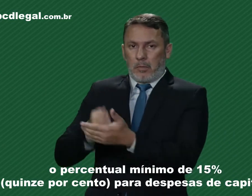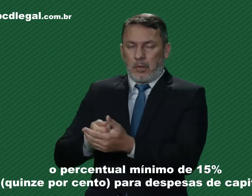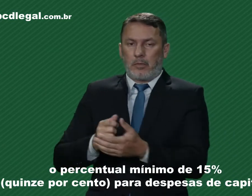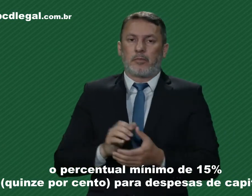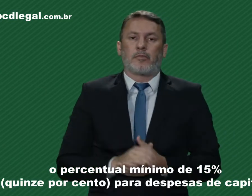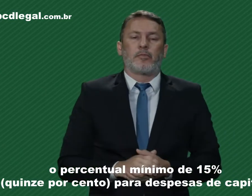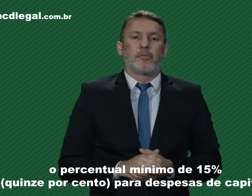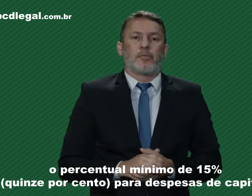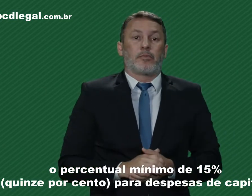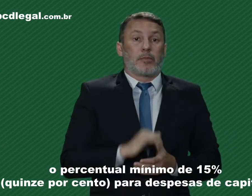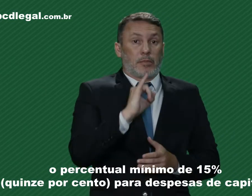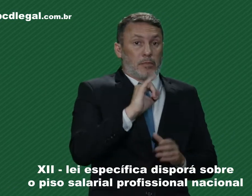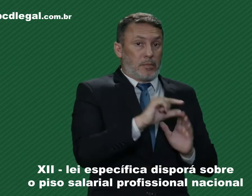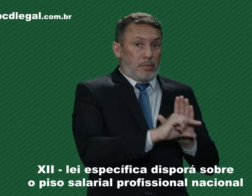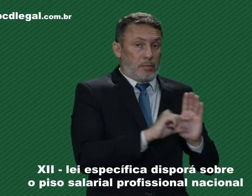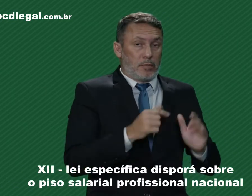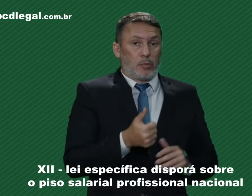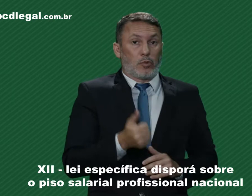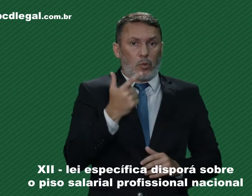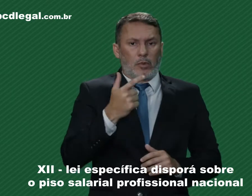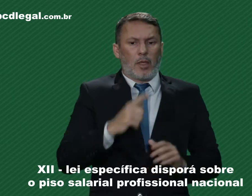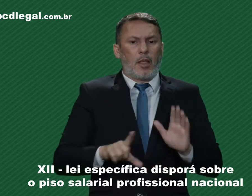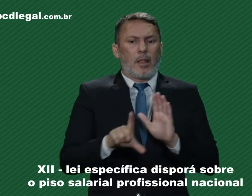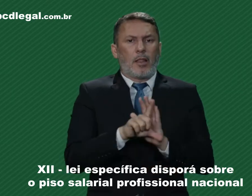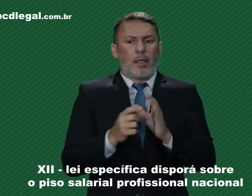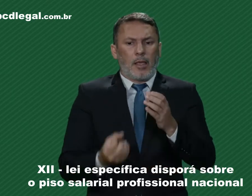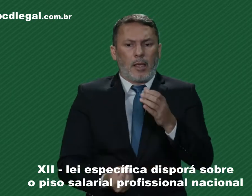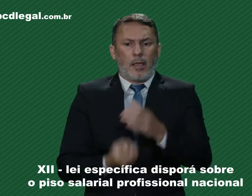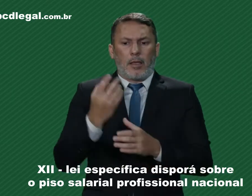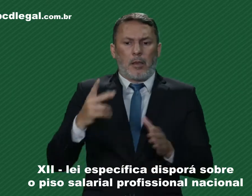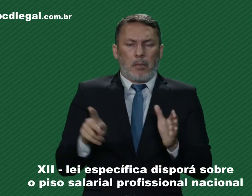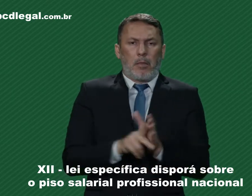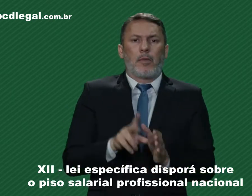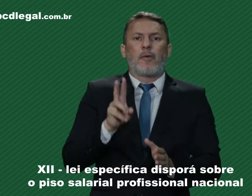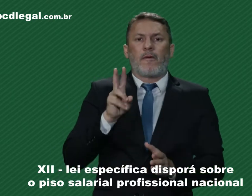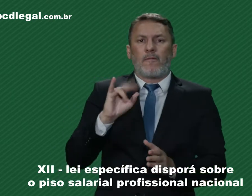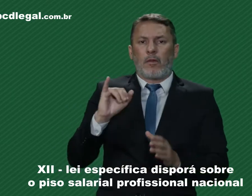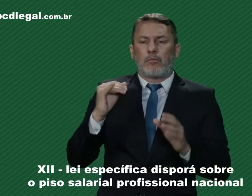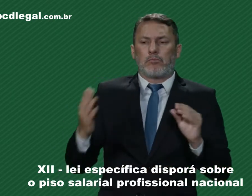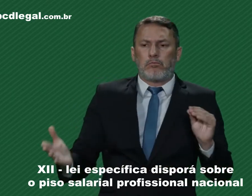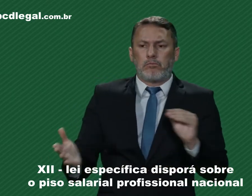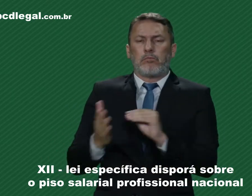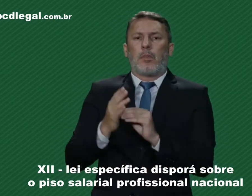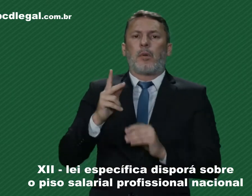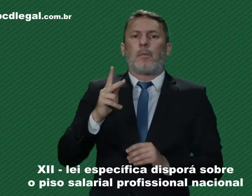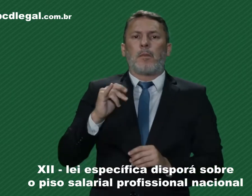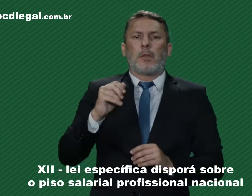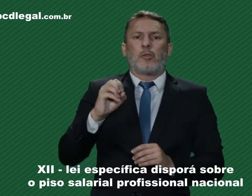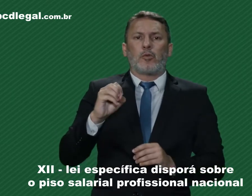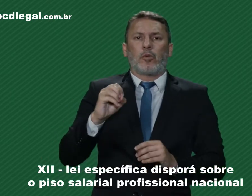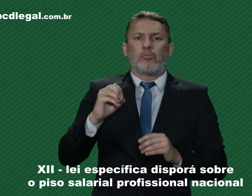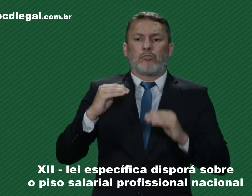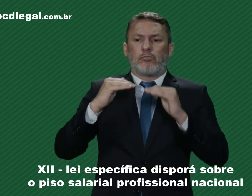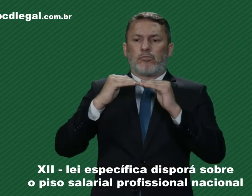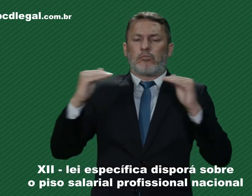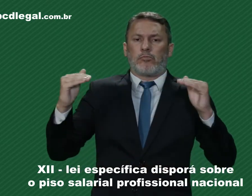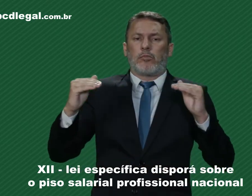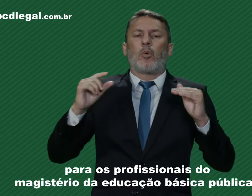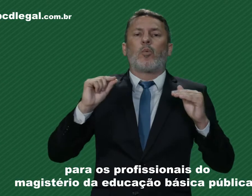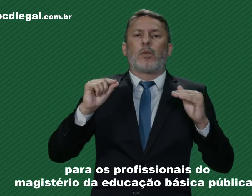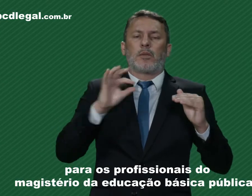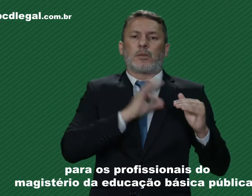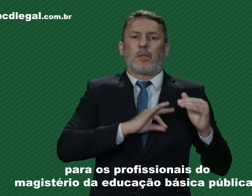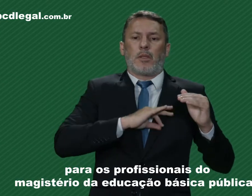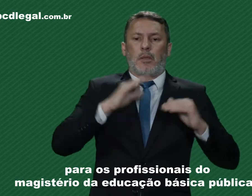para despesas de capital. Inciso 12. Lei específica disporá sobre o piso salarial profissional